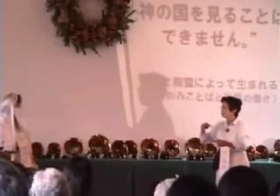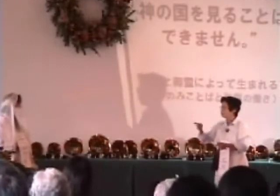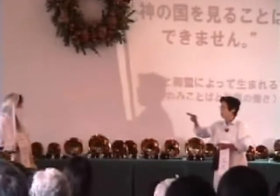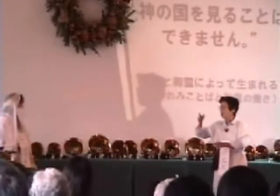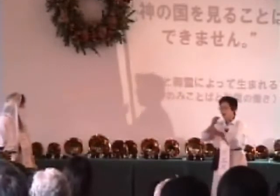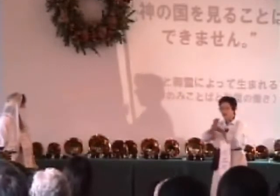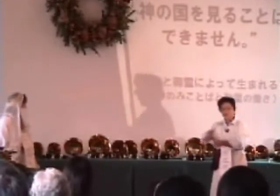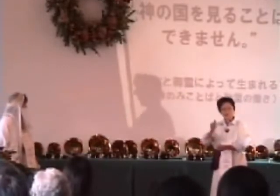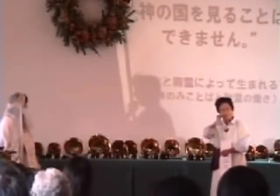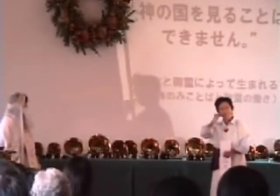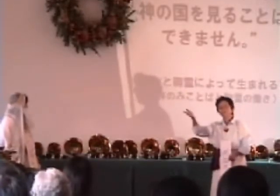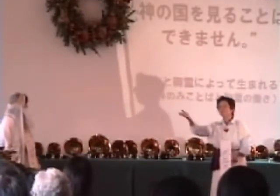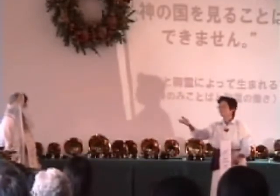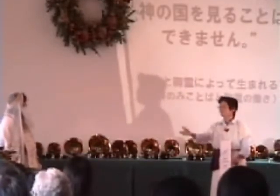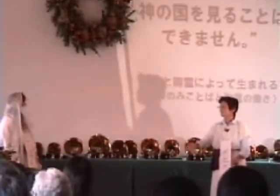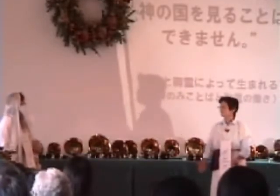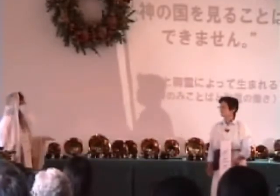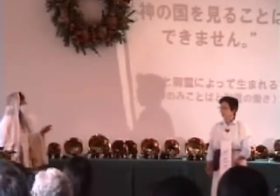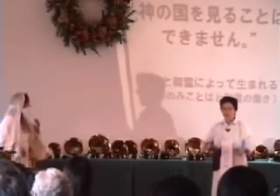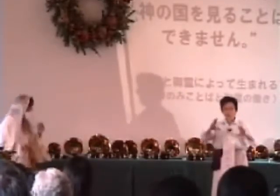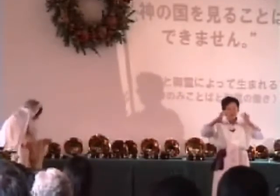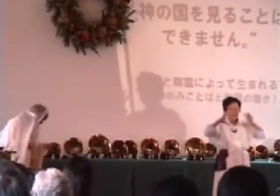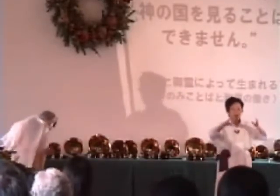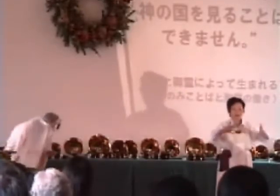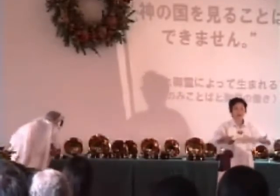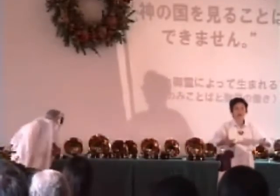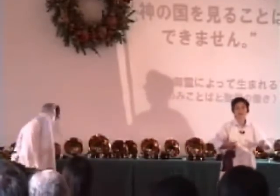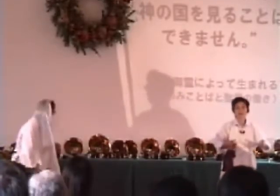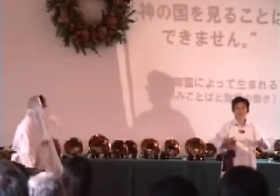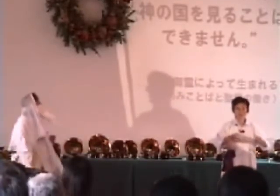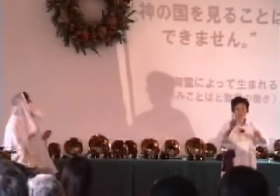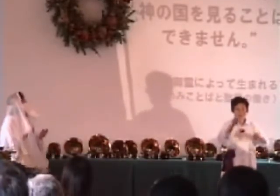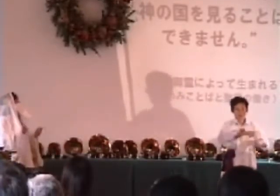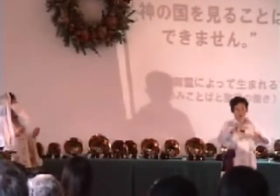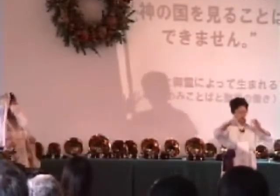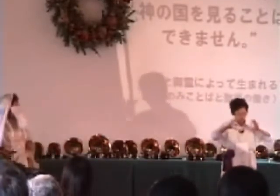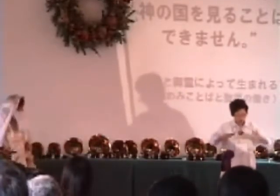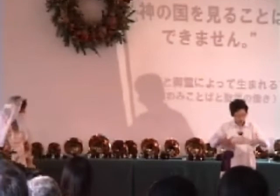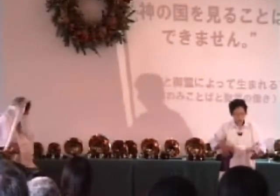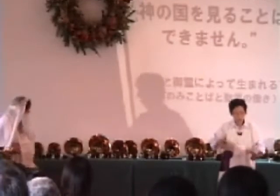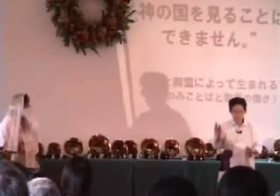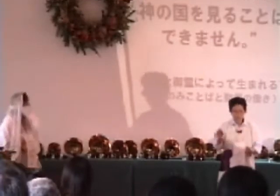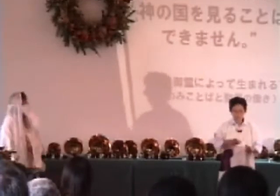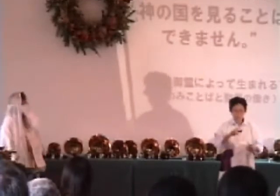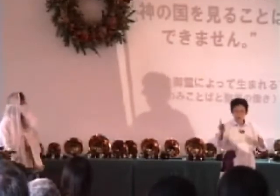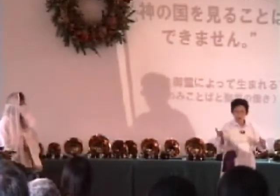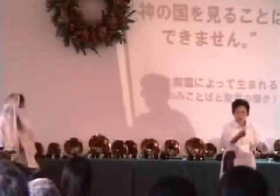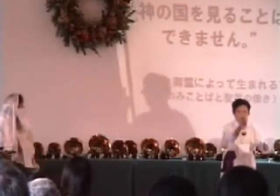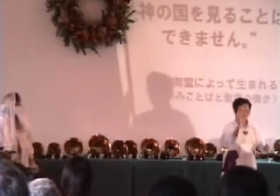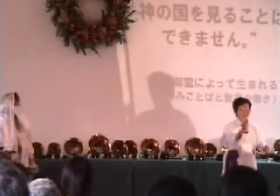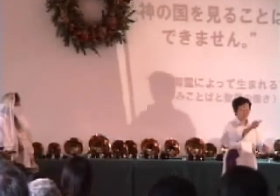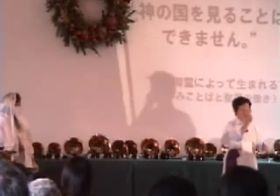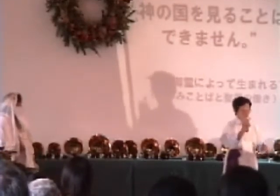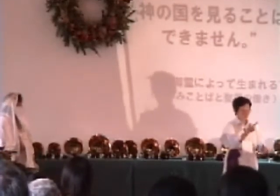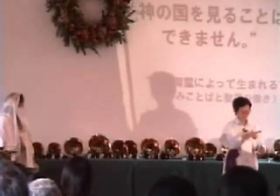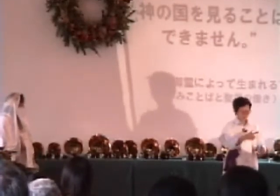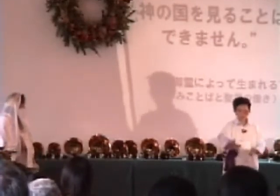今見える地上のことで話しているのに、あなたがわからないとすれば、天上のこと